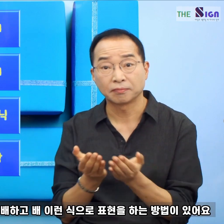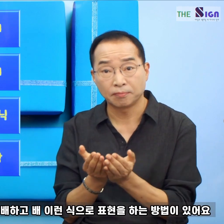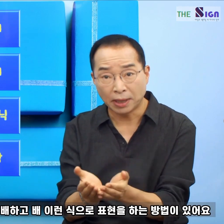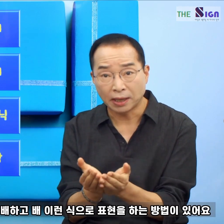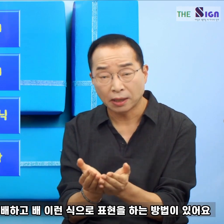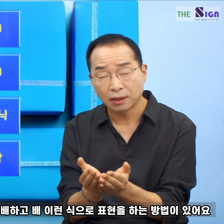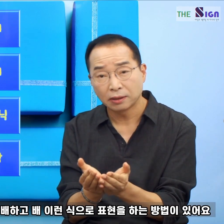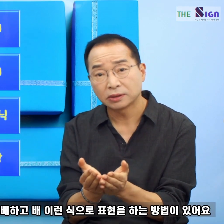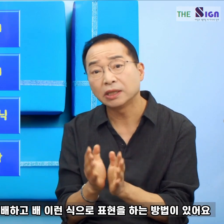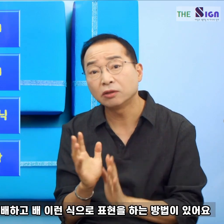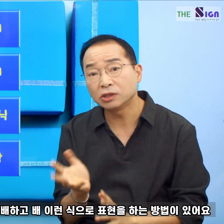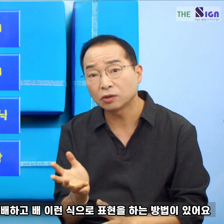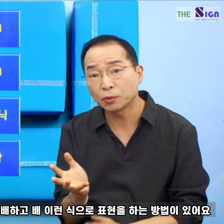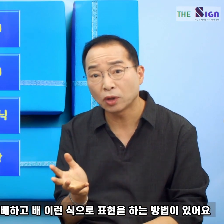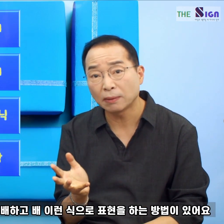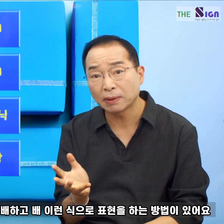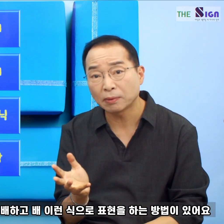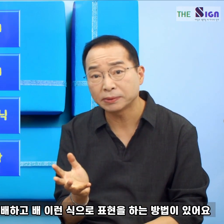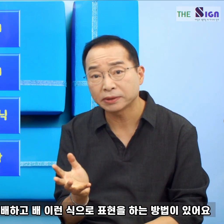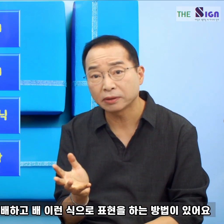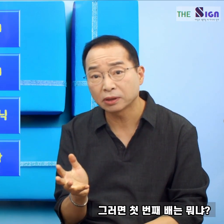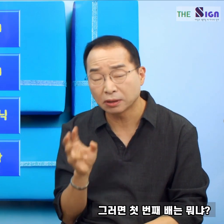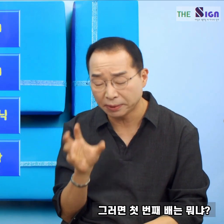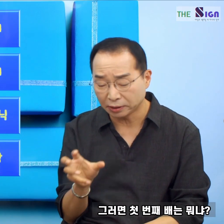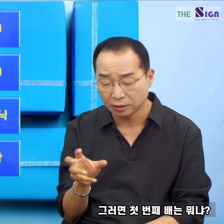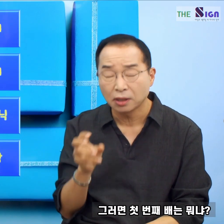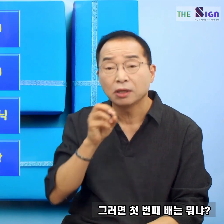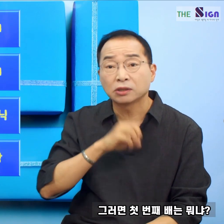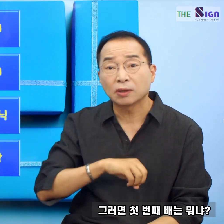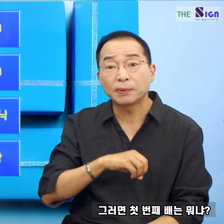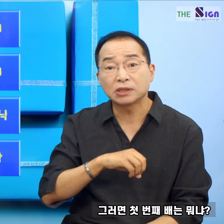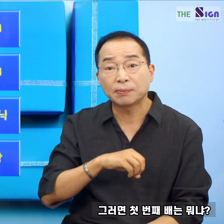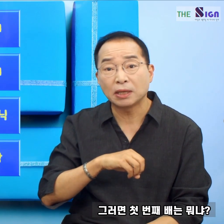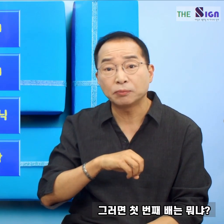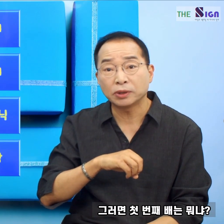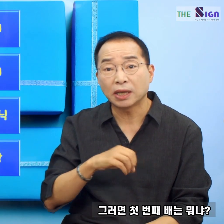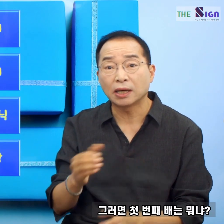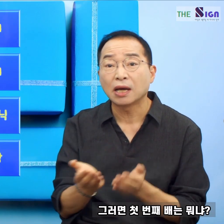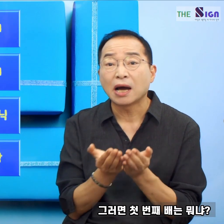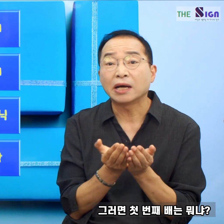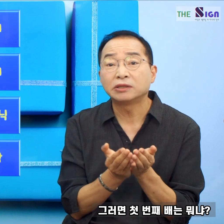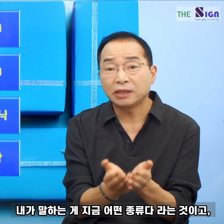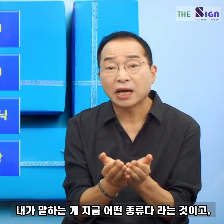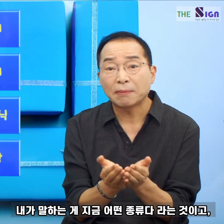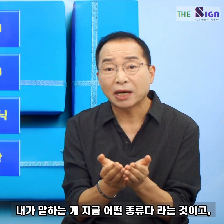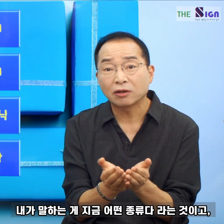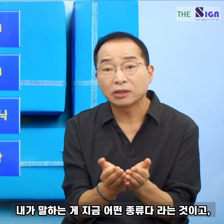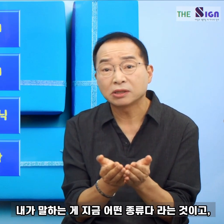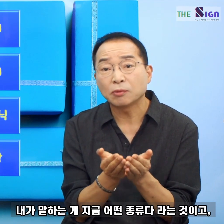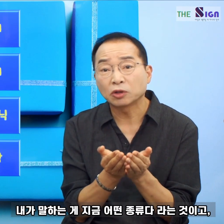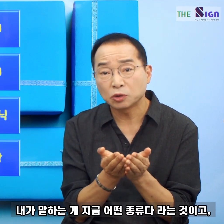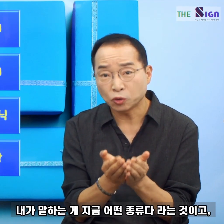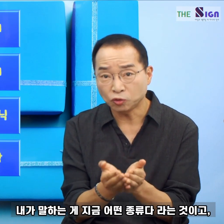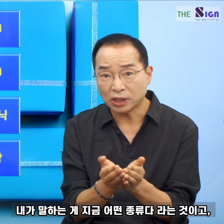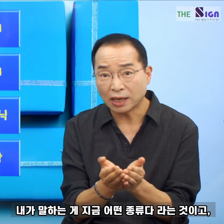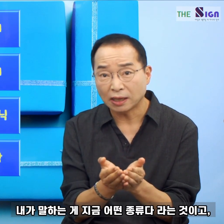배, 자 이런 식으로 표현하는 방법이 있어요. 그러면 첫 번째 배는 뭐냐, 내가 말하는 게 지금 어떤 종류다